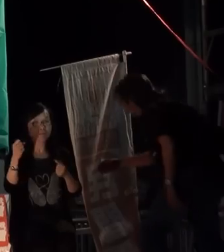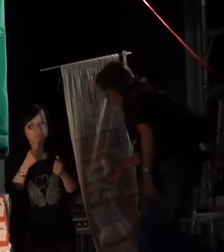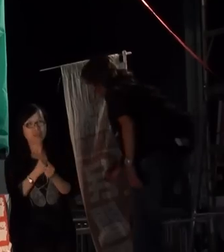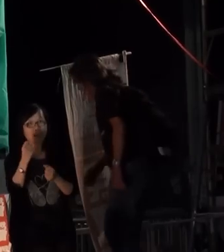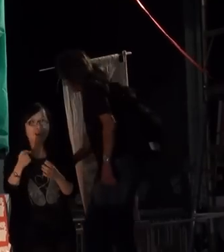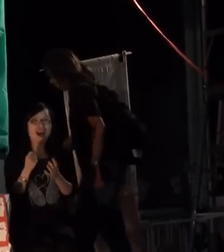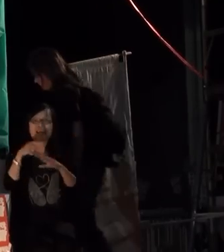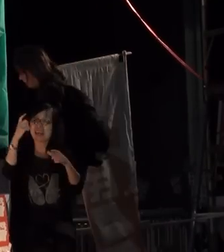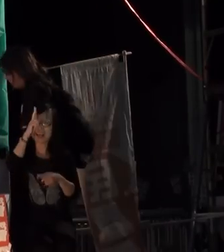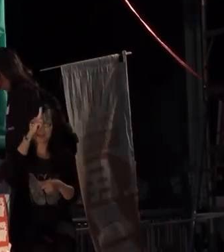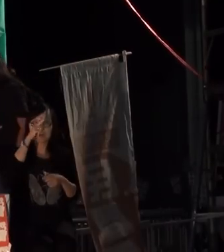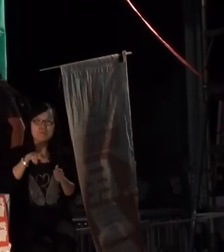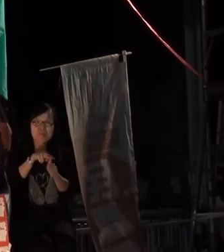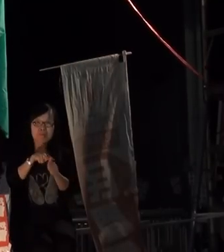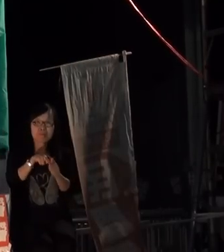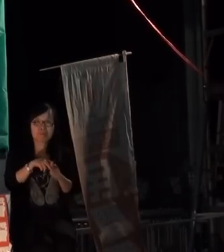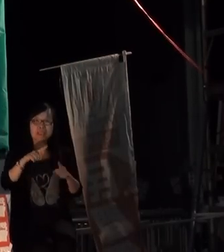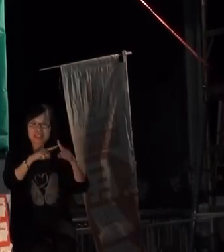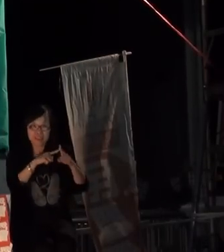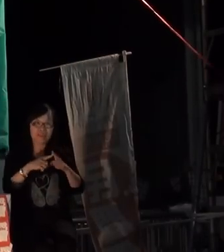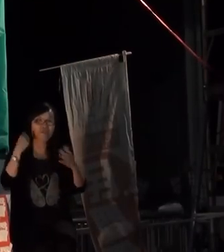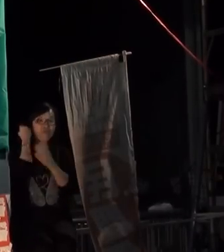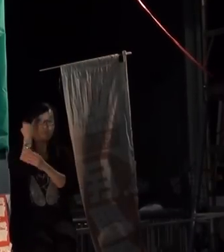民反噶。